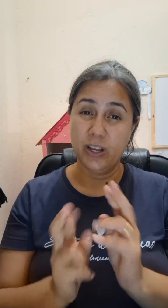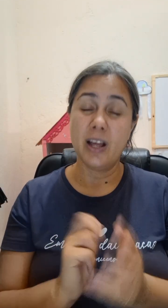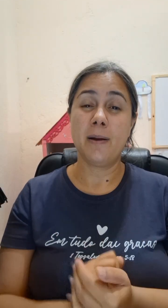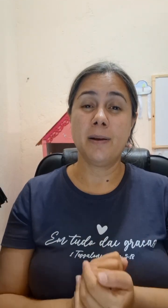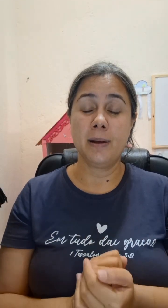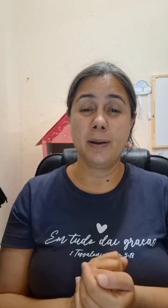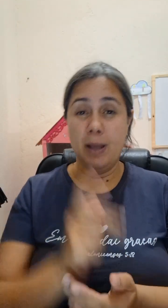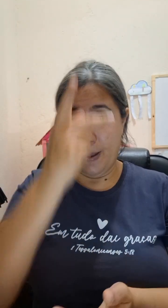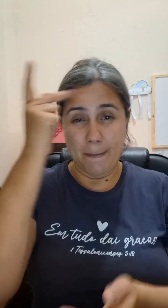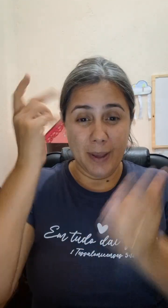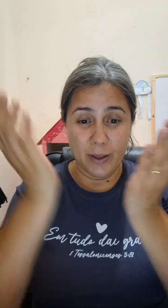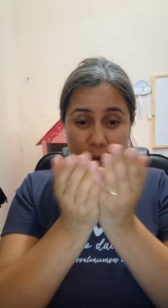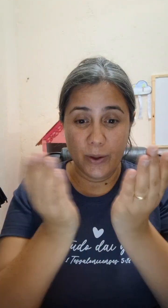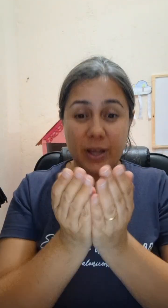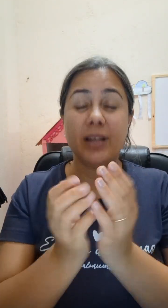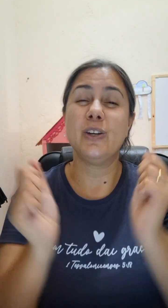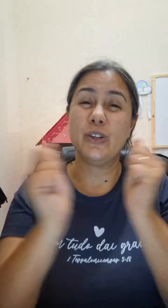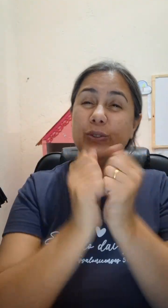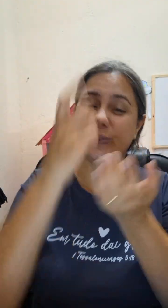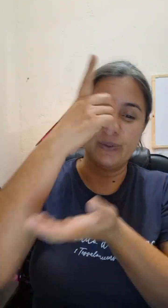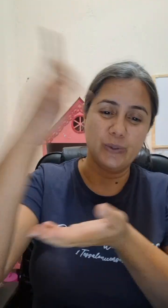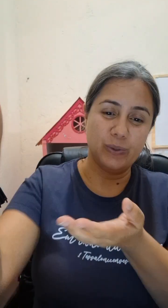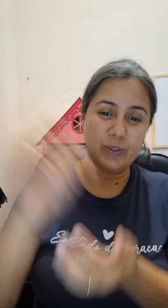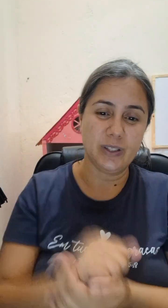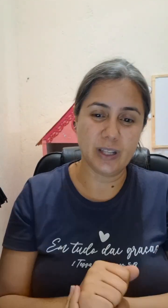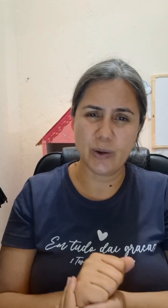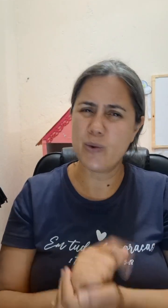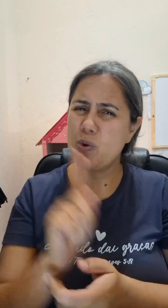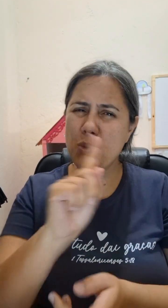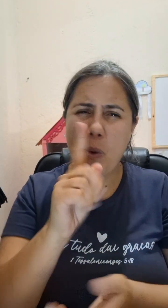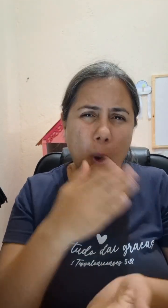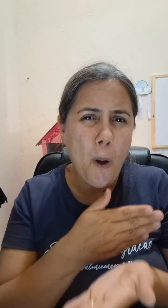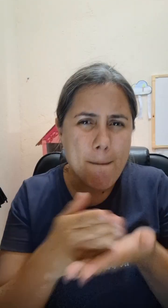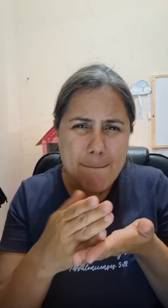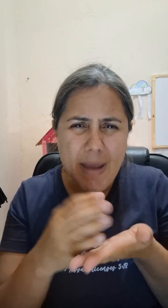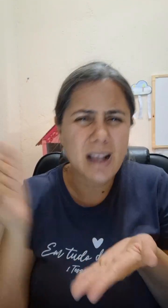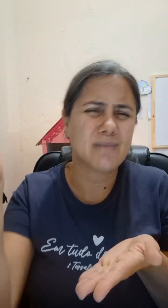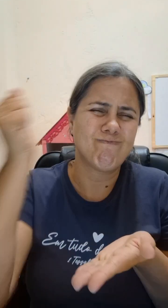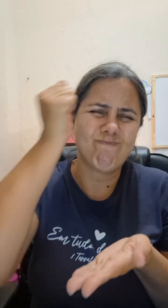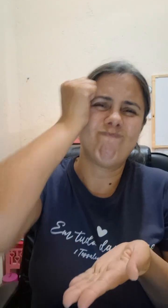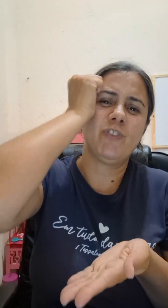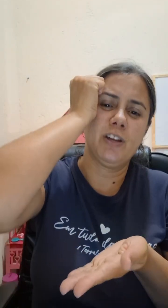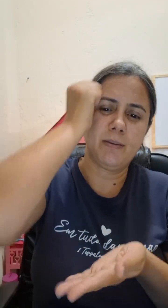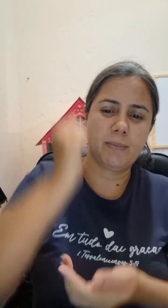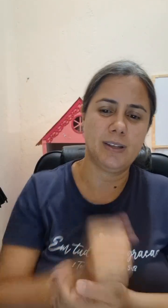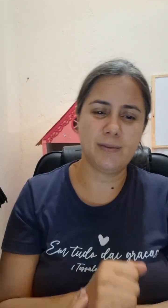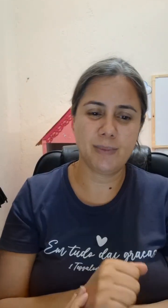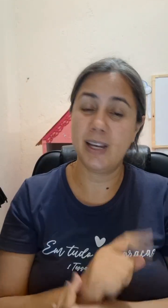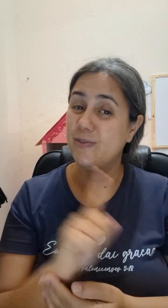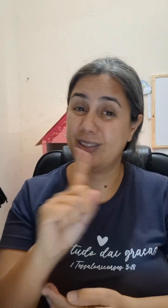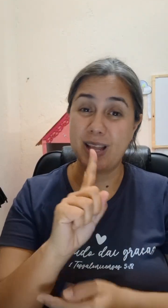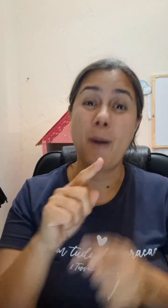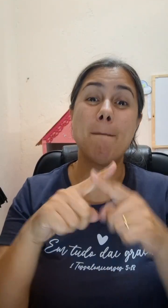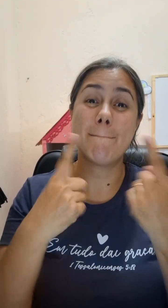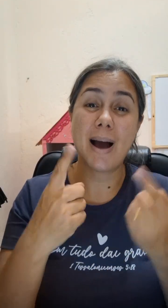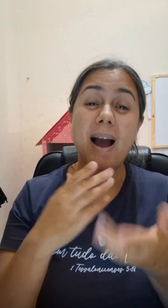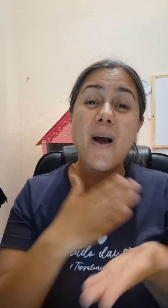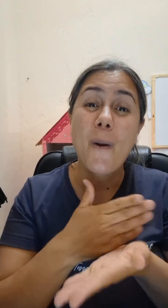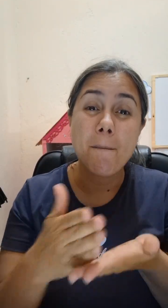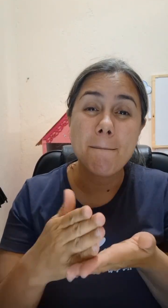povo de Israel, restaurou a aliança. O relacionamento com o Senhor, com Deus e